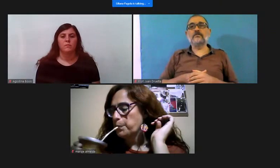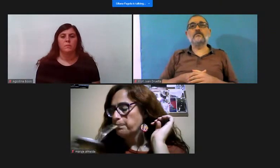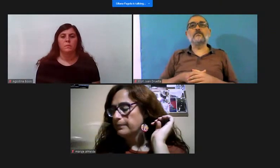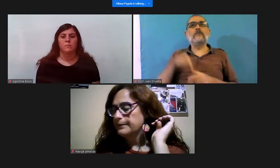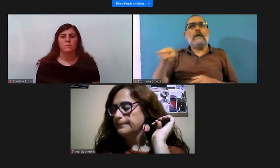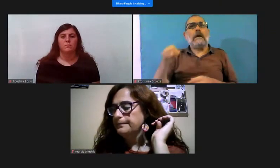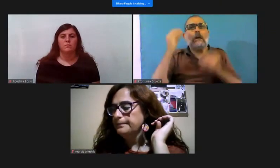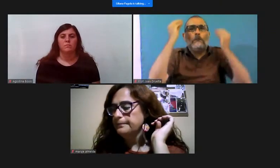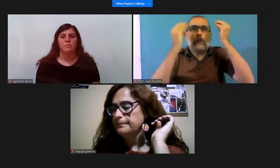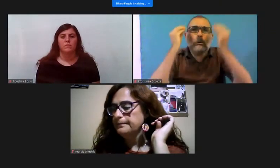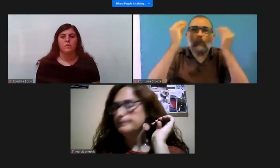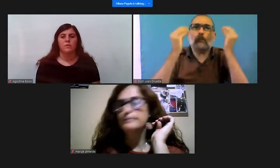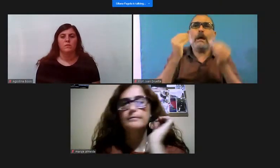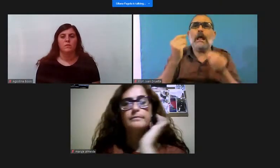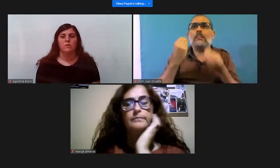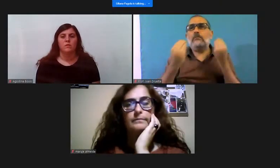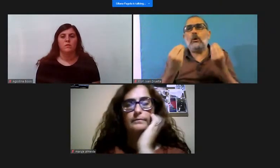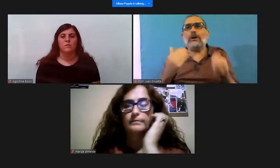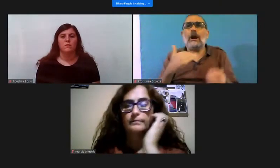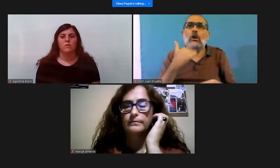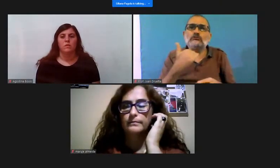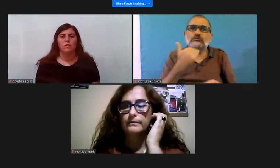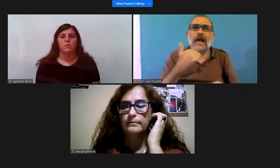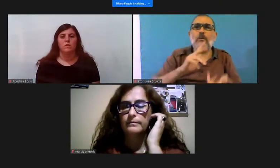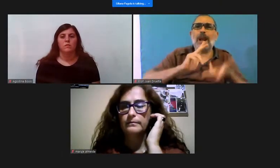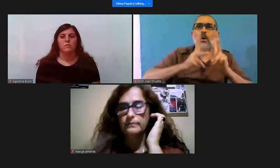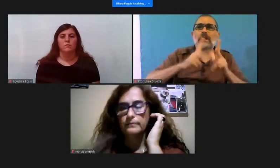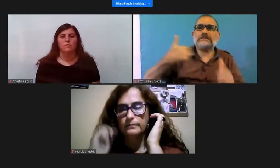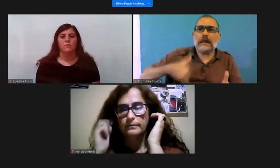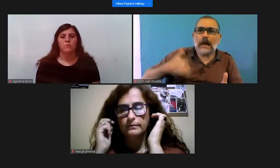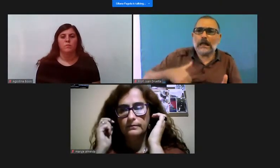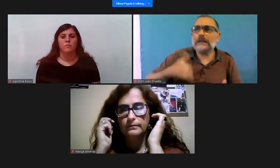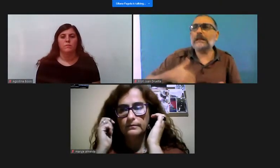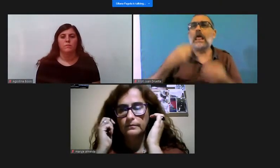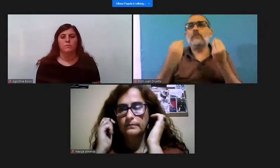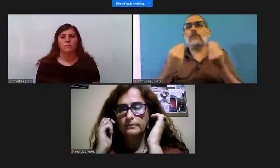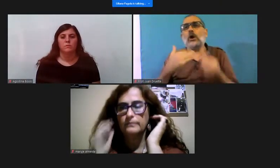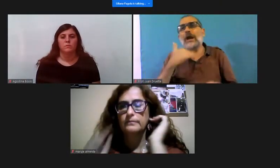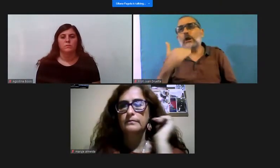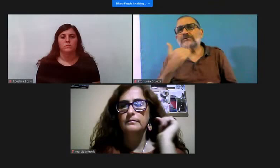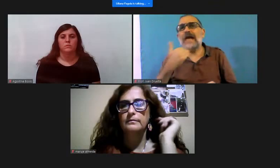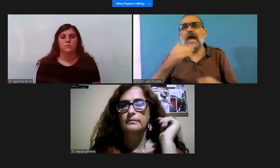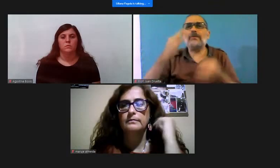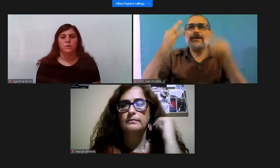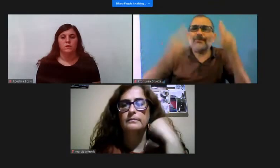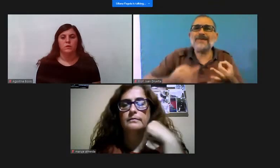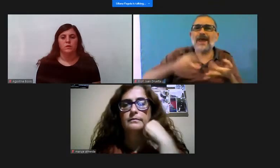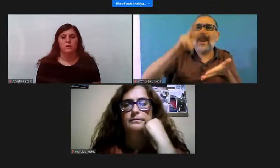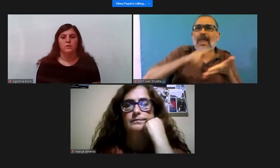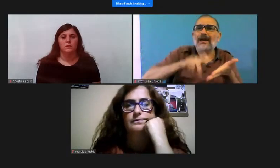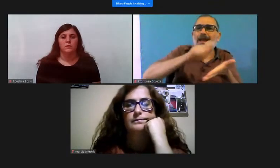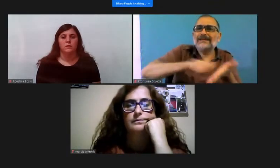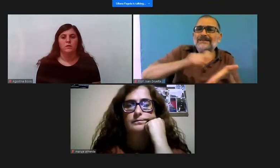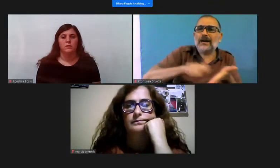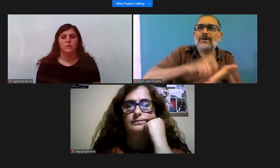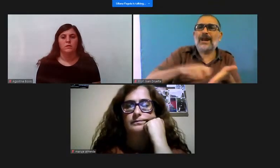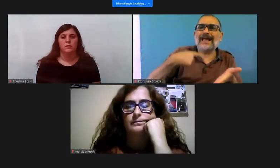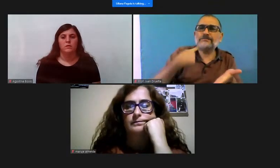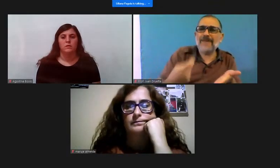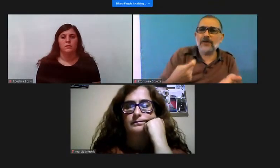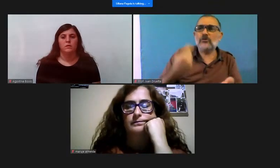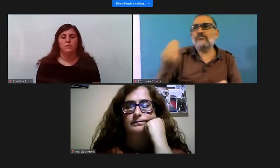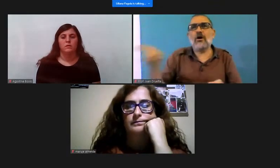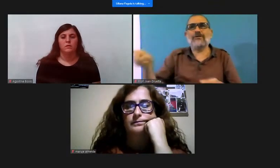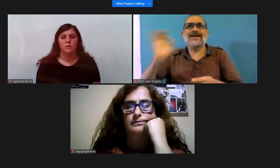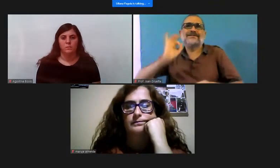Ingresó a nuestra carrera, la TULSA, dentro de la UNER. Ella estaba preocupada porque decía, yo no sé lengua de señas argentina, porque no sé